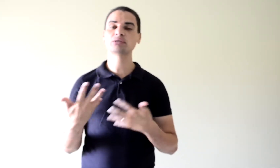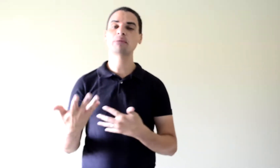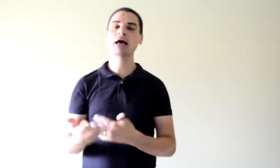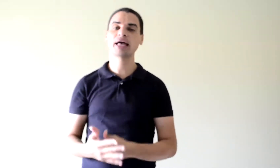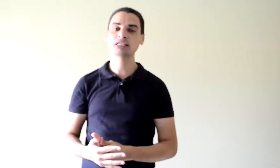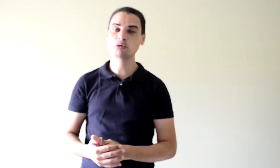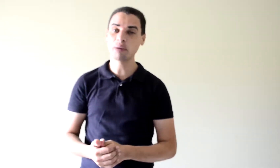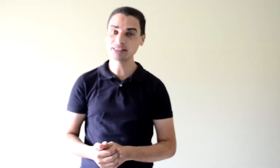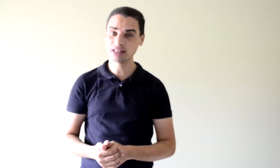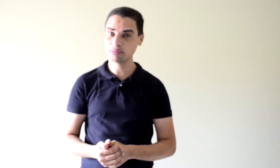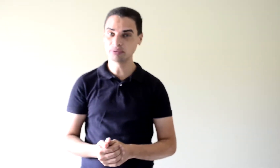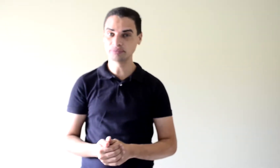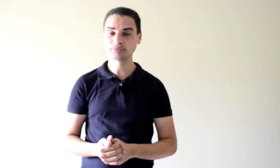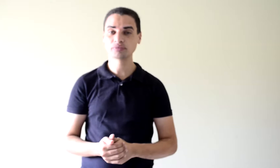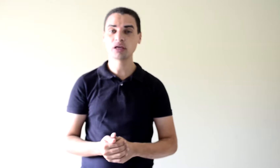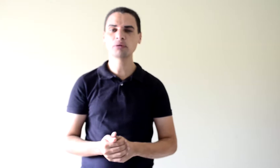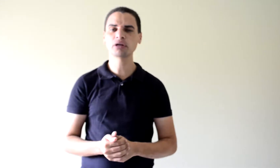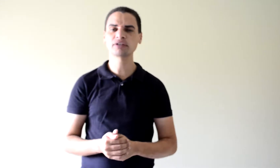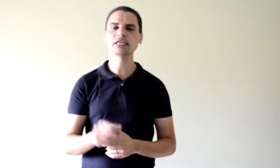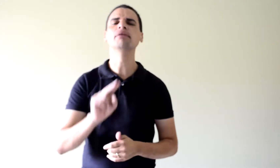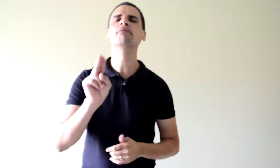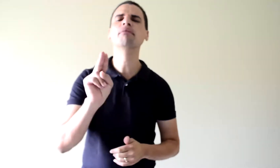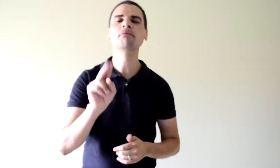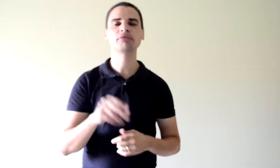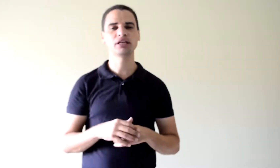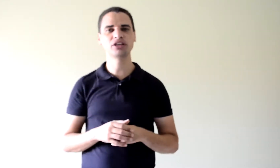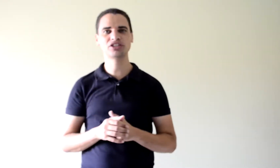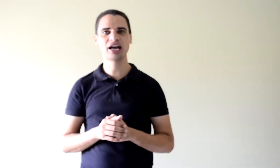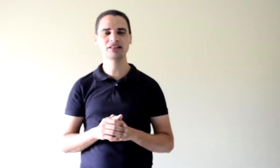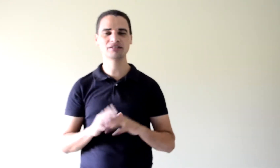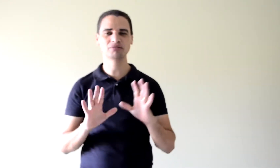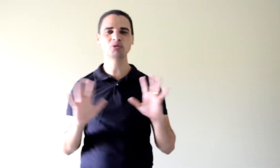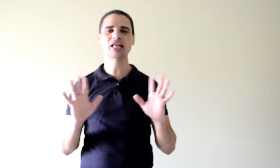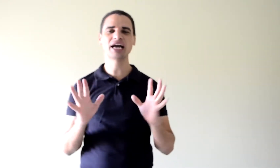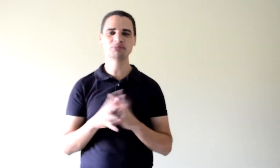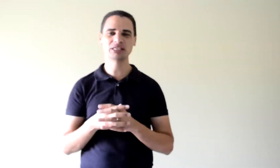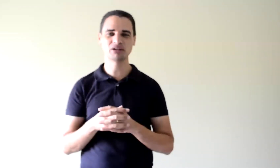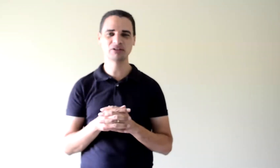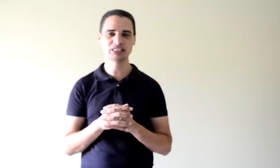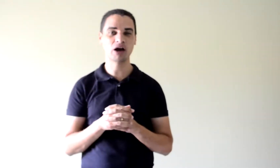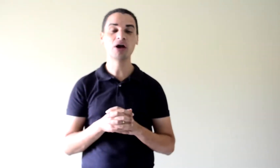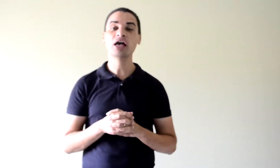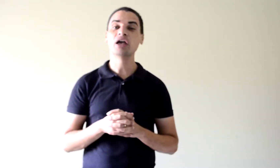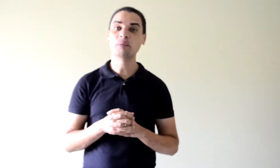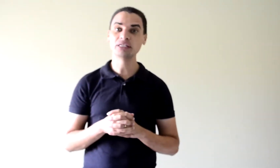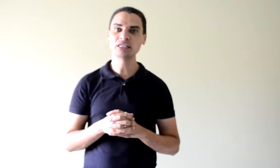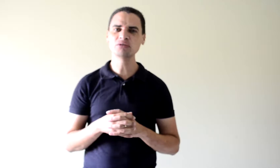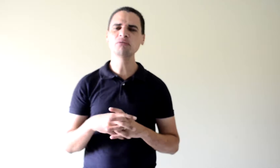ser marcadas por mais tempo. Eu não posso fazer e já mudar a expressão facial. Eu preciso